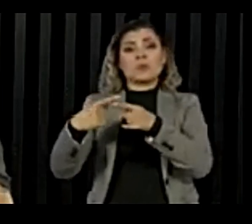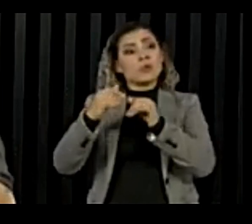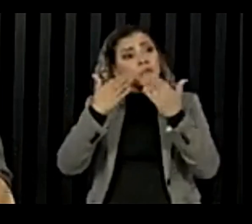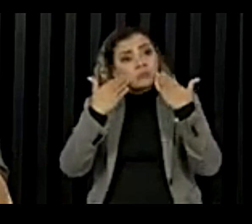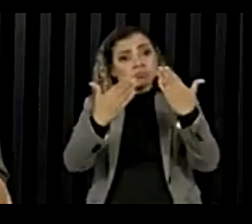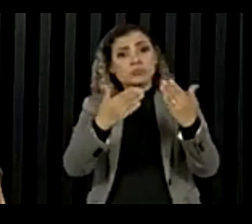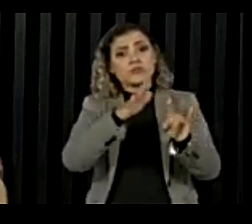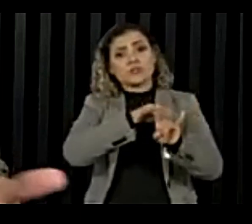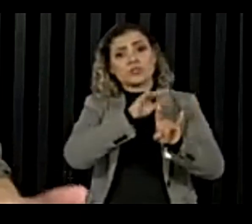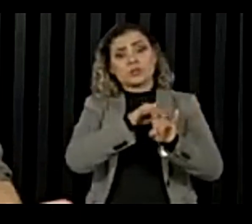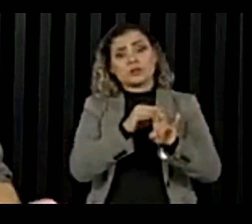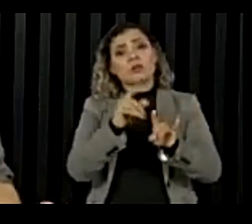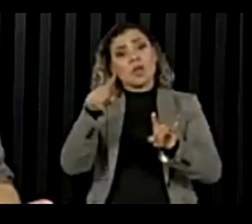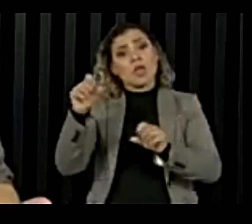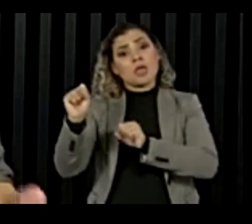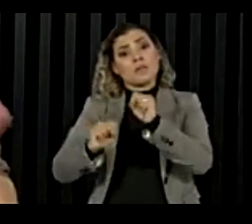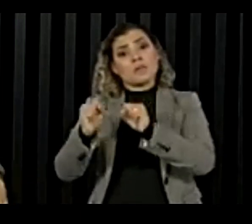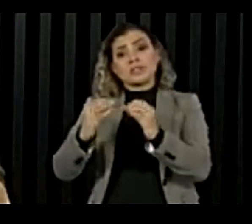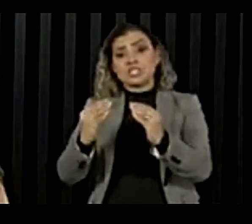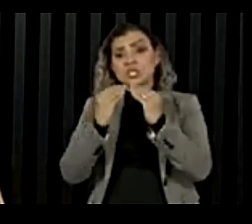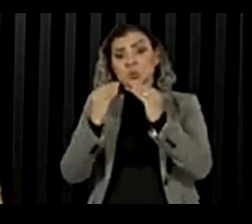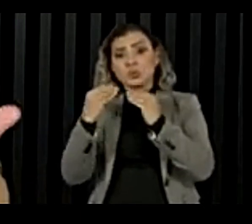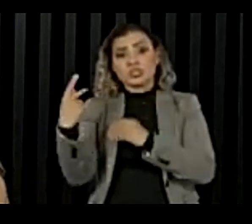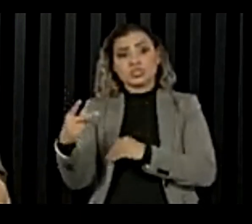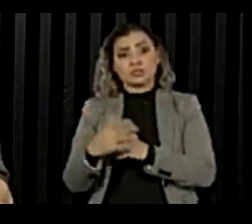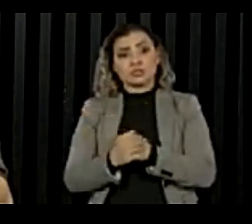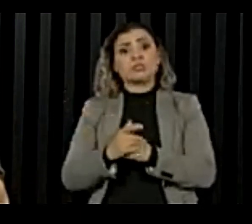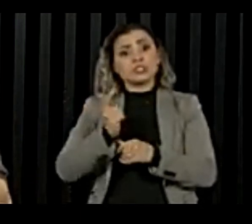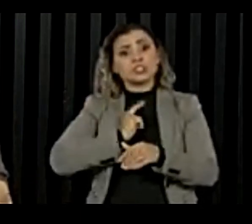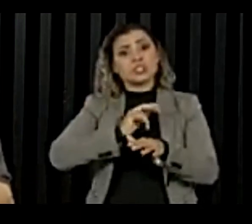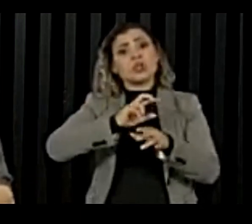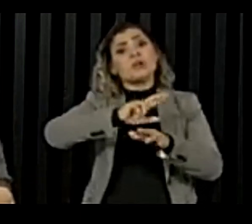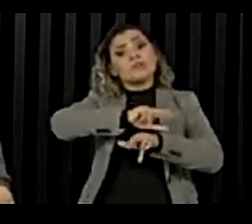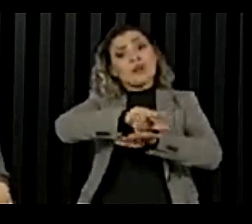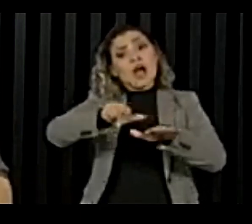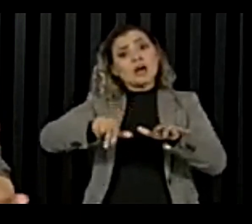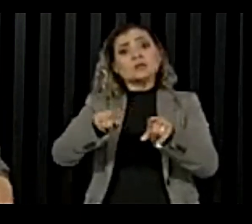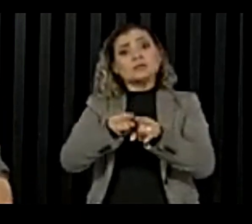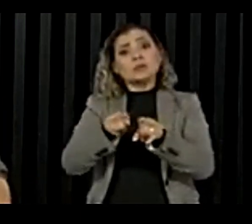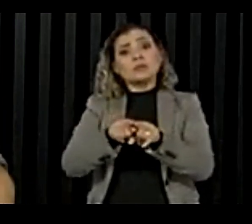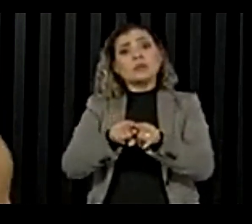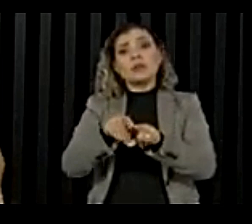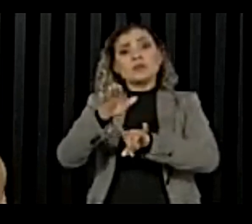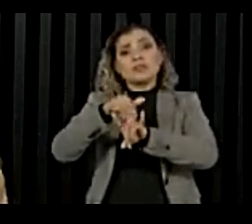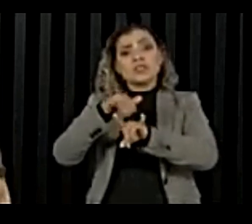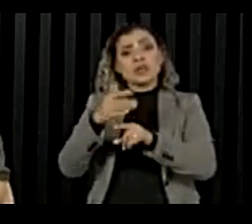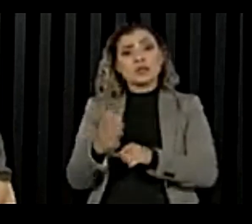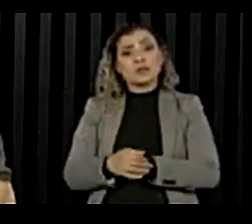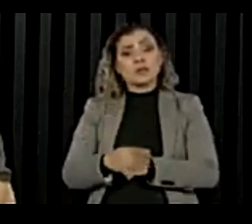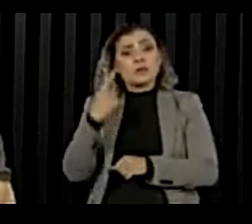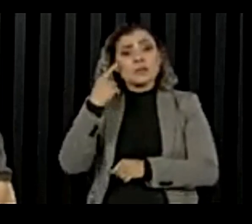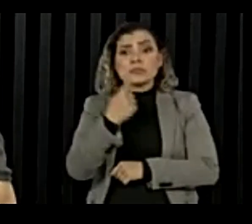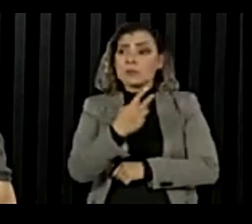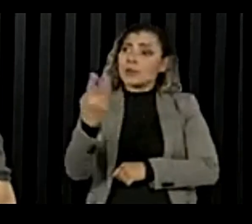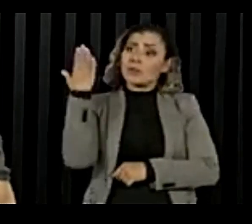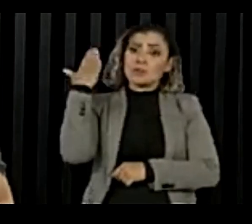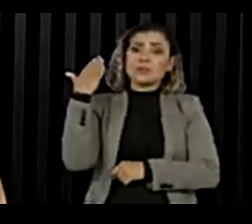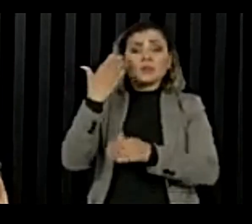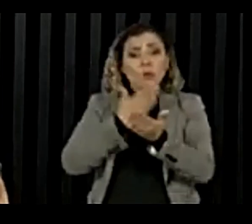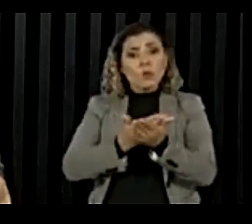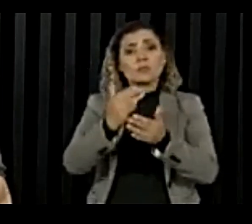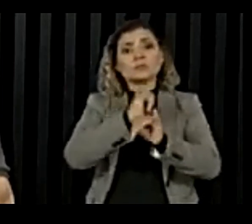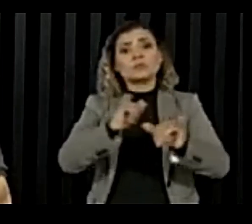público. E é uma empresa de sanduíches que tinha inúmeras opções sem carne e que, curiosamente, na semana retrasada começou uma